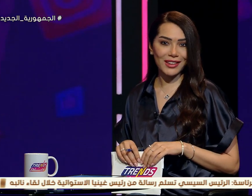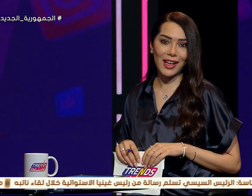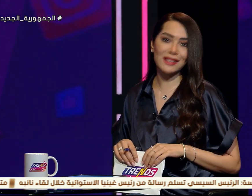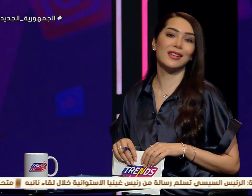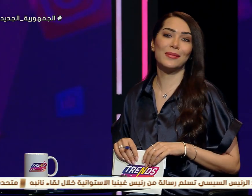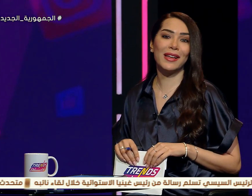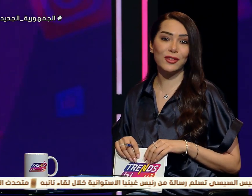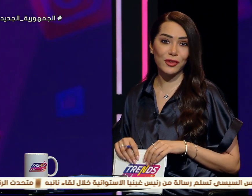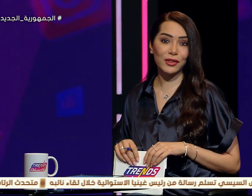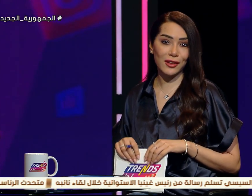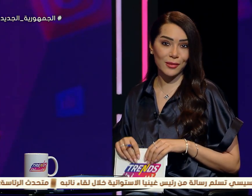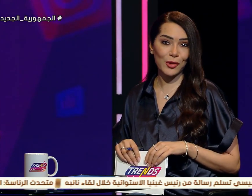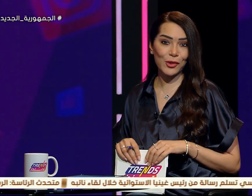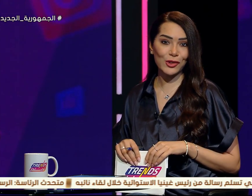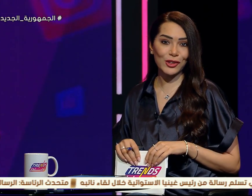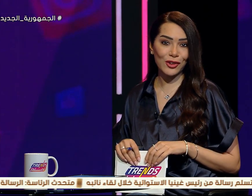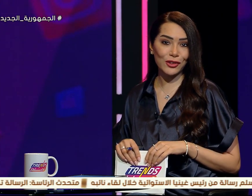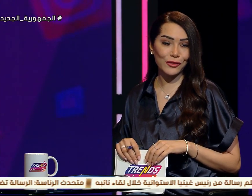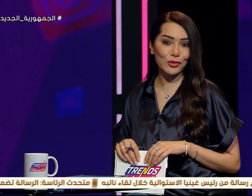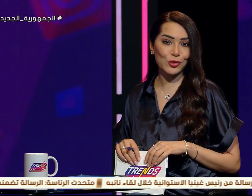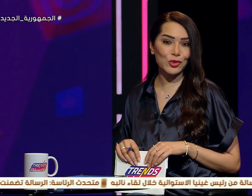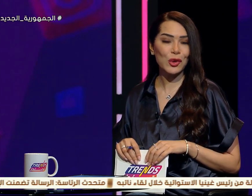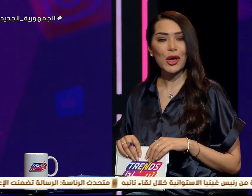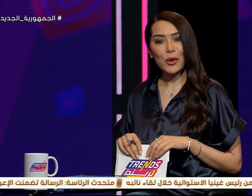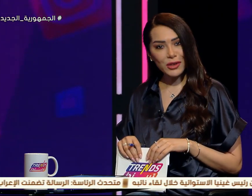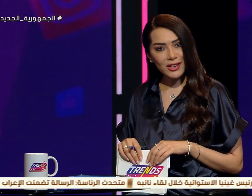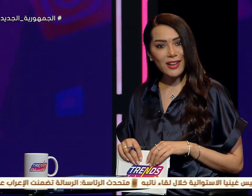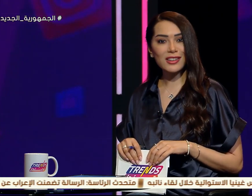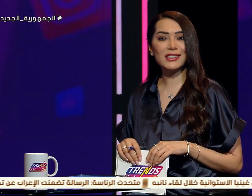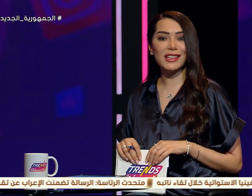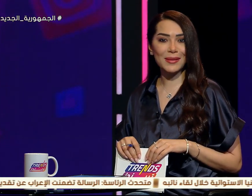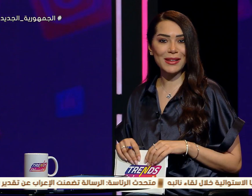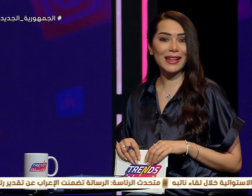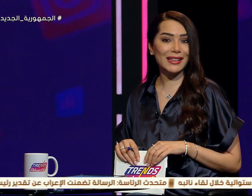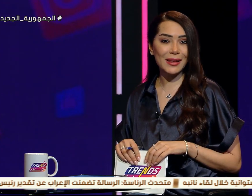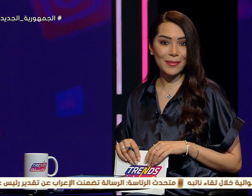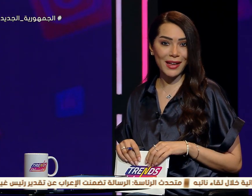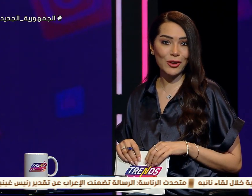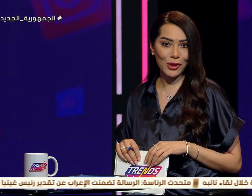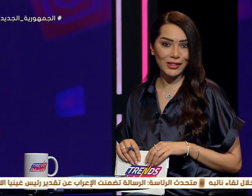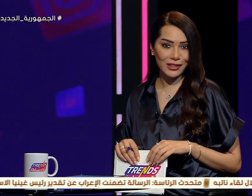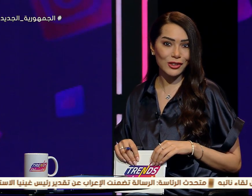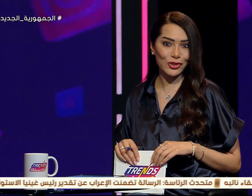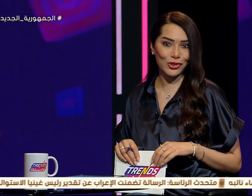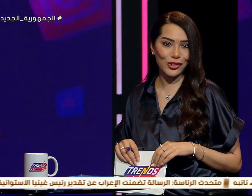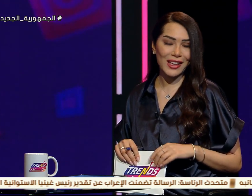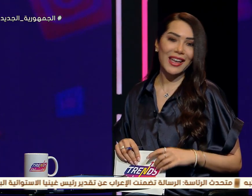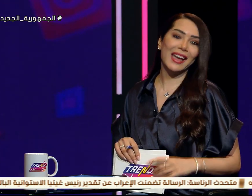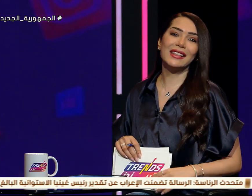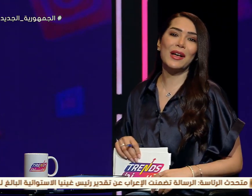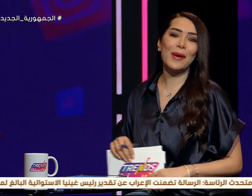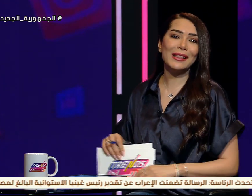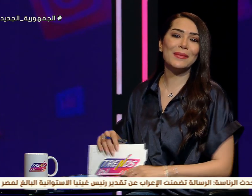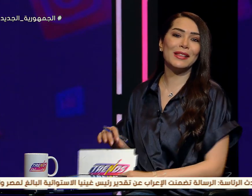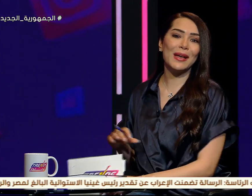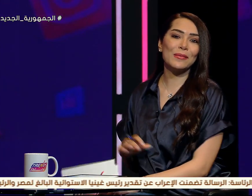اللي حصل مع ضيفتنا اللي منورانا النهارده في الاستوديو واللي ليها قصه جميله جدا مع لغه الاشاره خليتها واحده من اهم